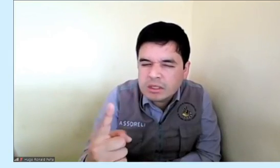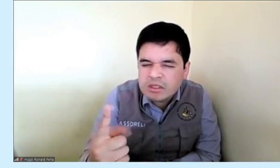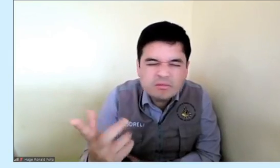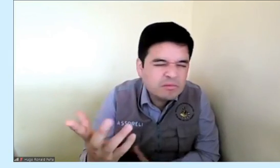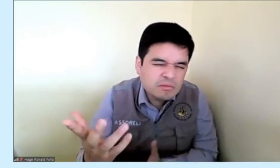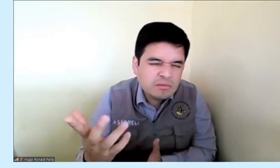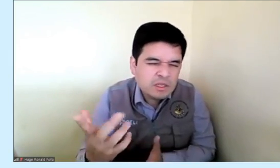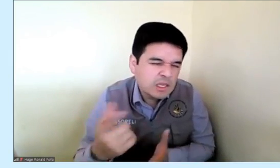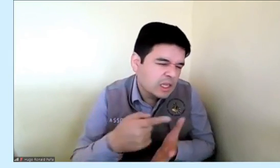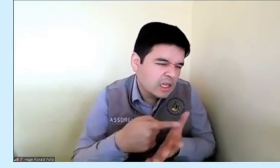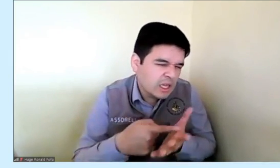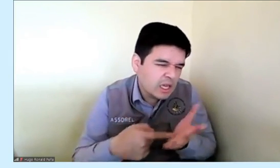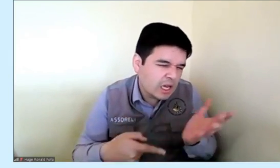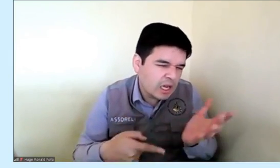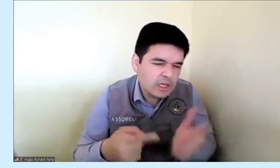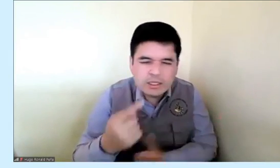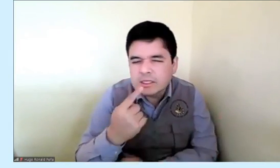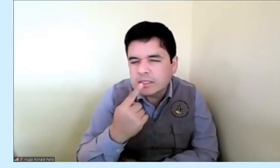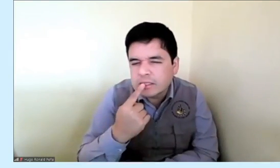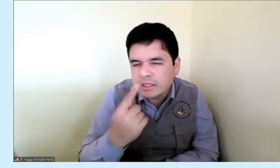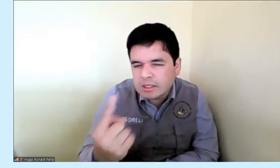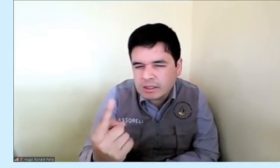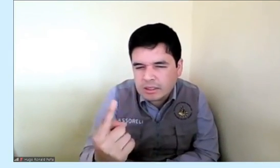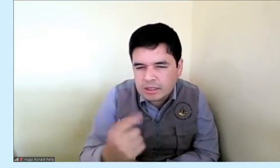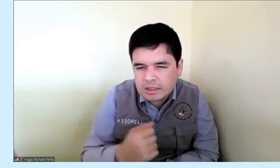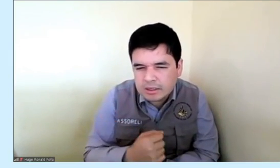dices? Cuando el índice sale de la boca es la señal de